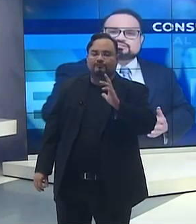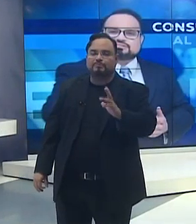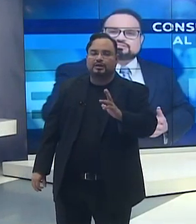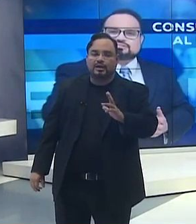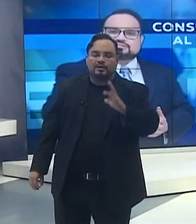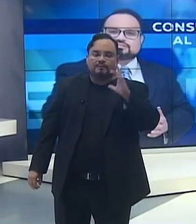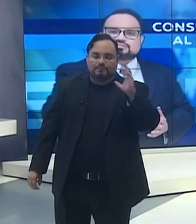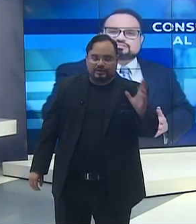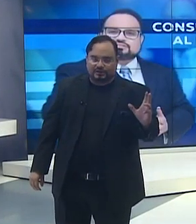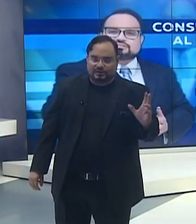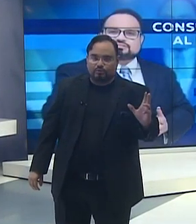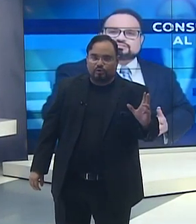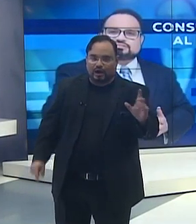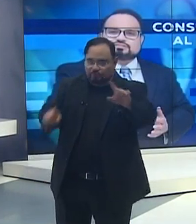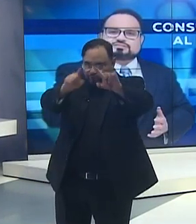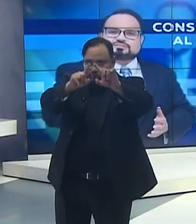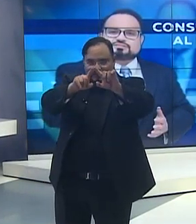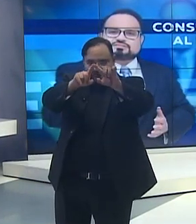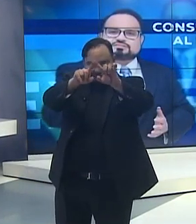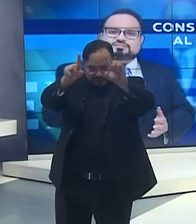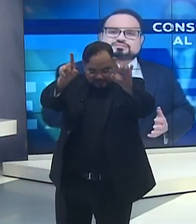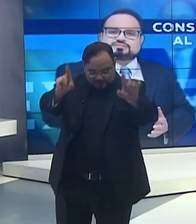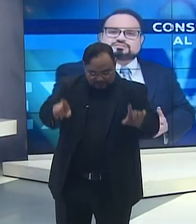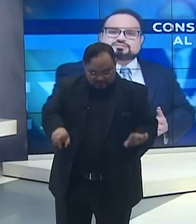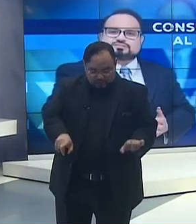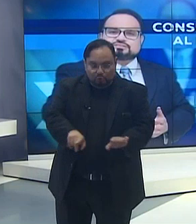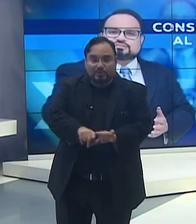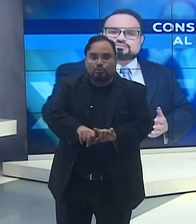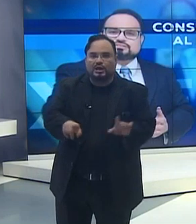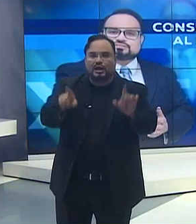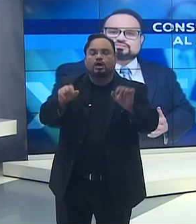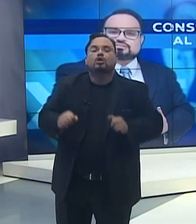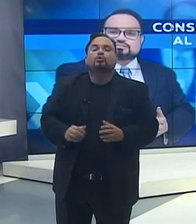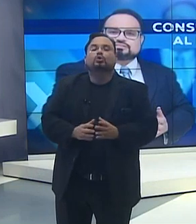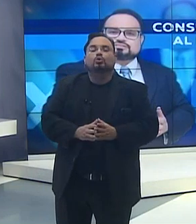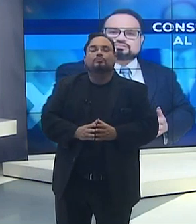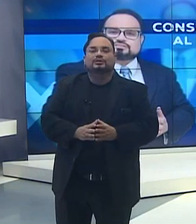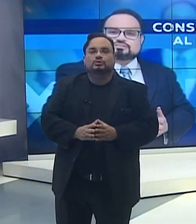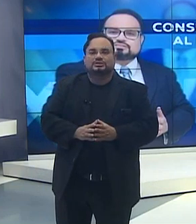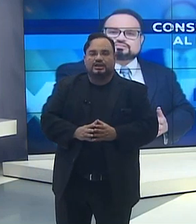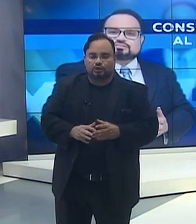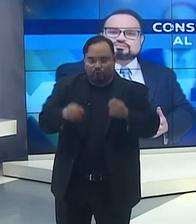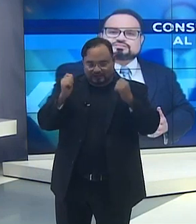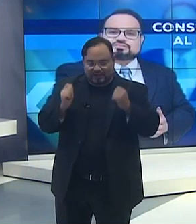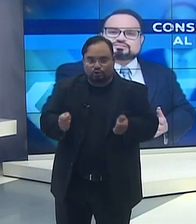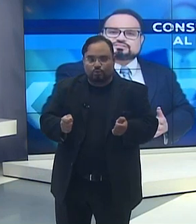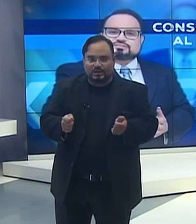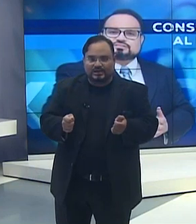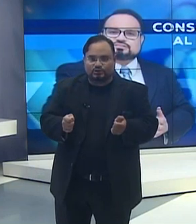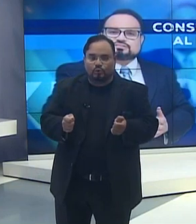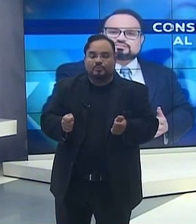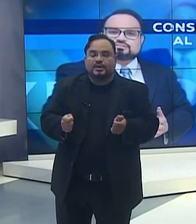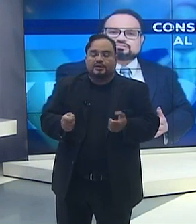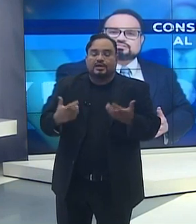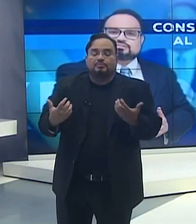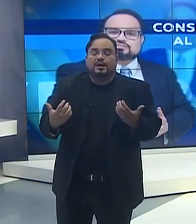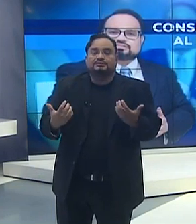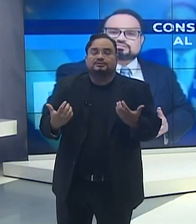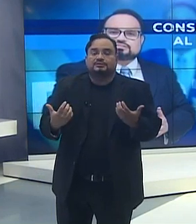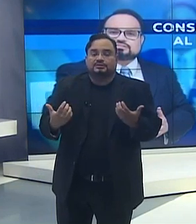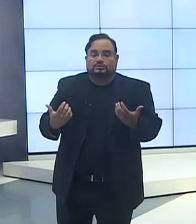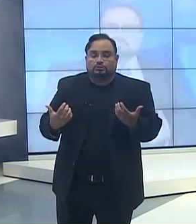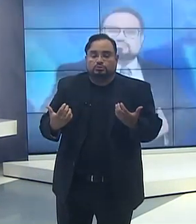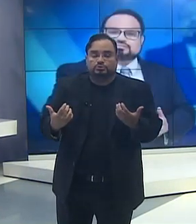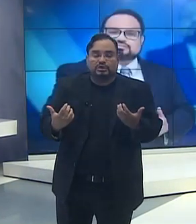caso de familia, mediante abogado, porque usted se va a presentar mediante un memorial, un documento escrito, haciendo ver esto. Y